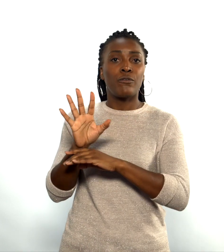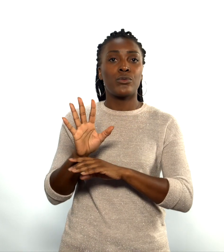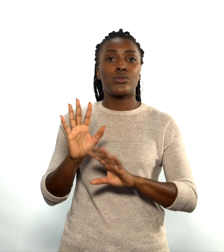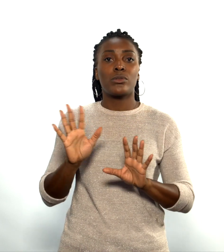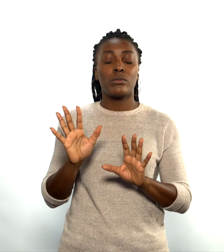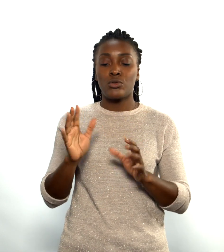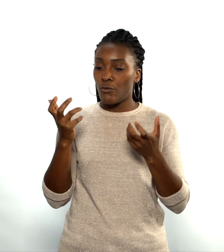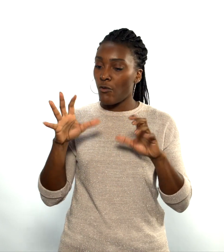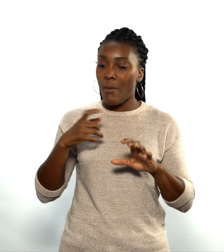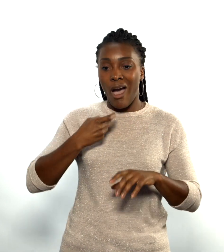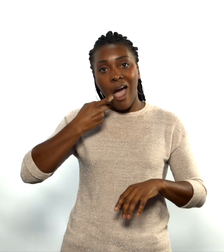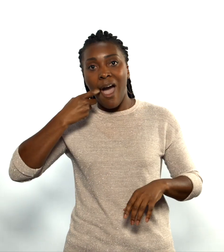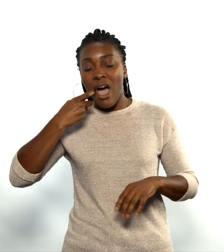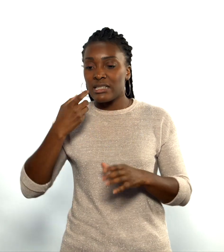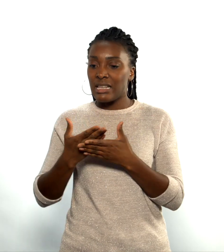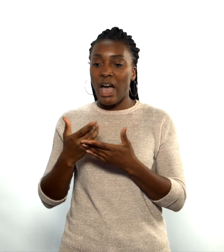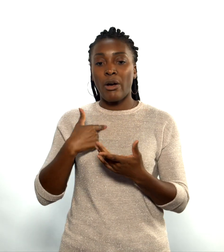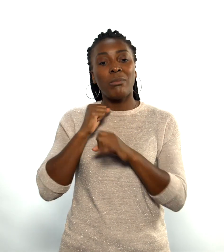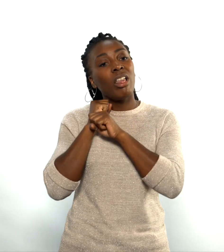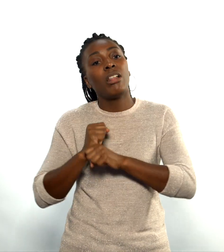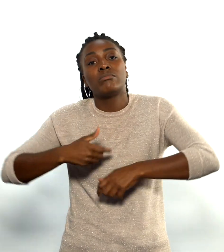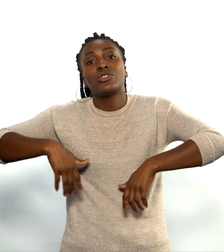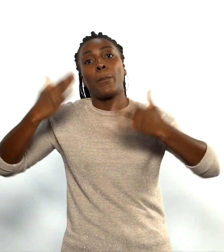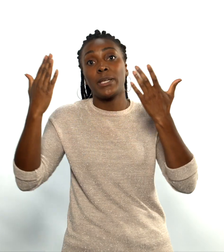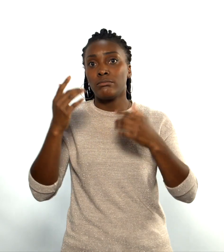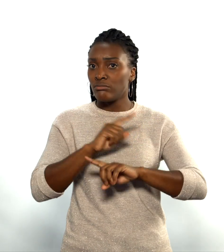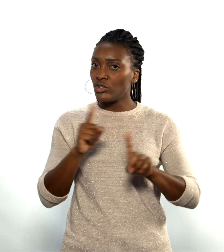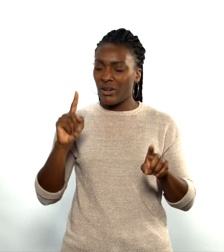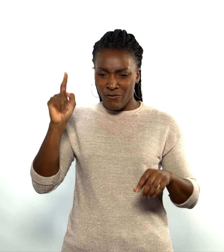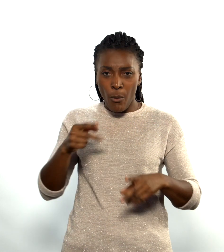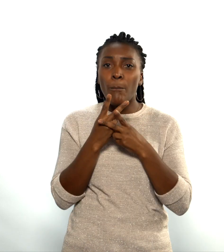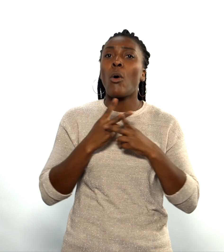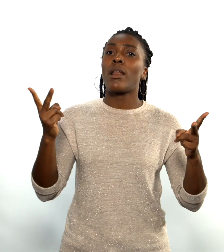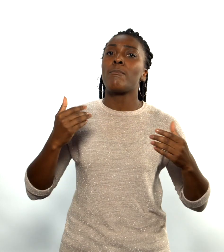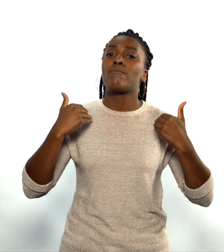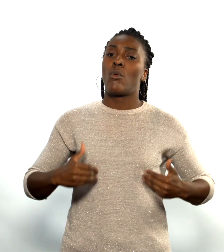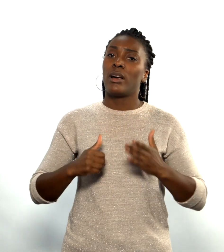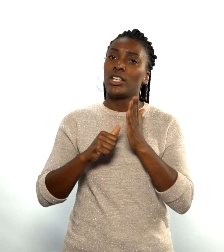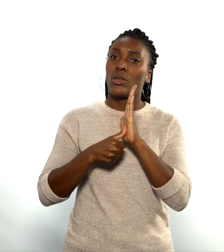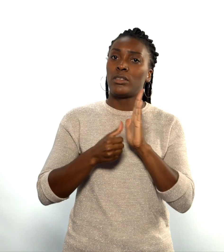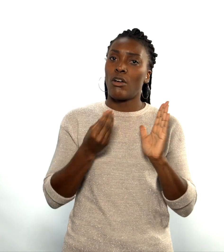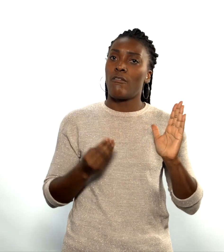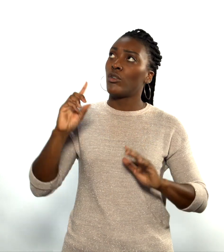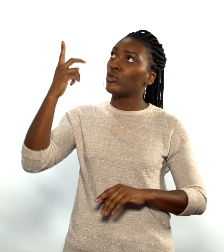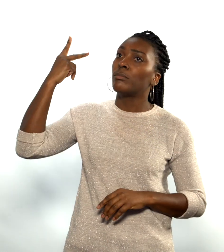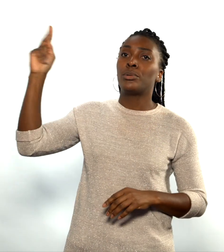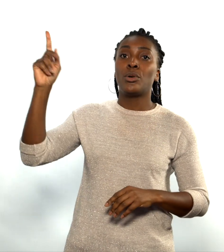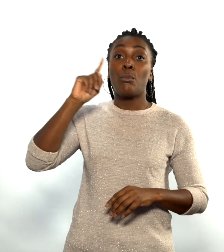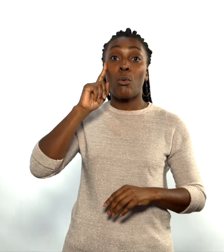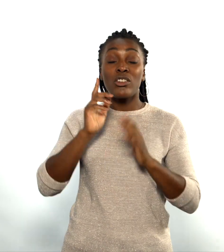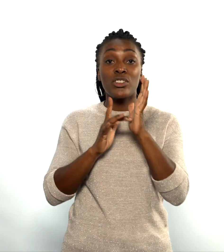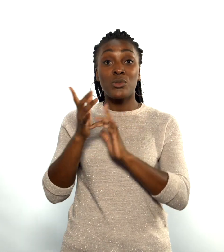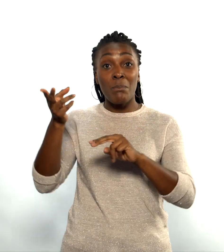refuser de voir son addiction comme une fatalité. Celui de proclamer ton identité d'enfant de Dieu, car Jésus